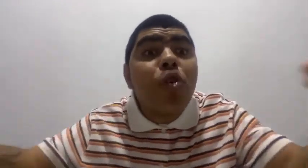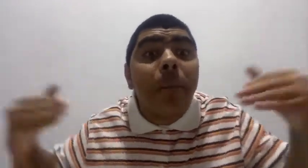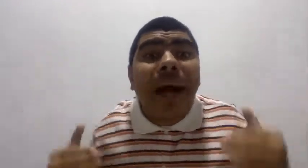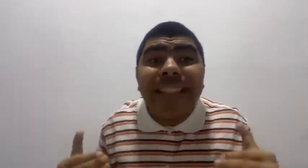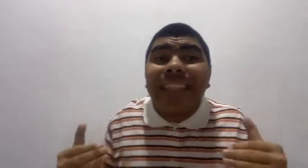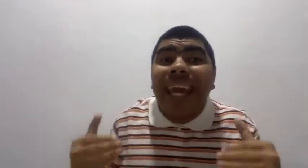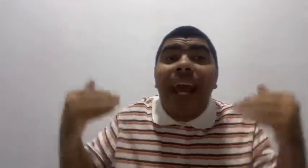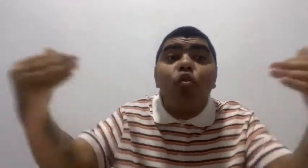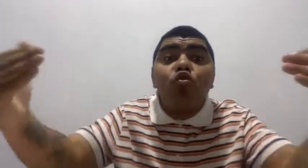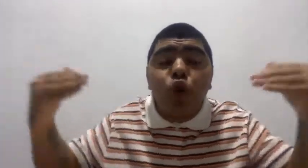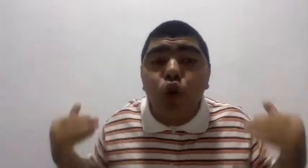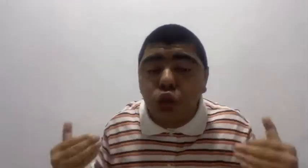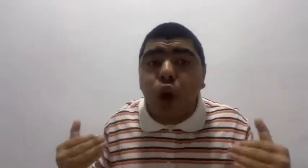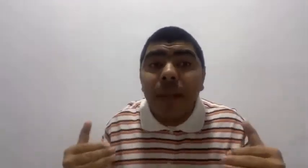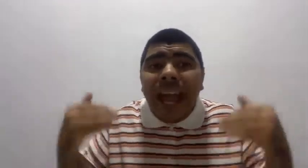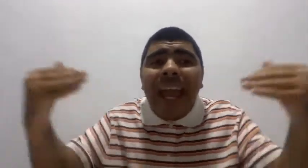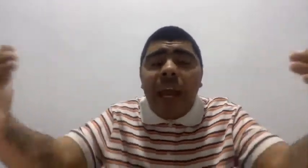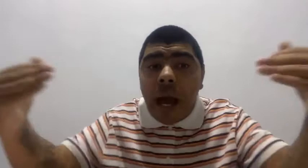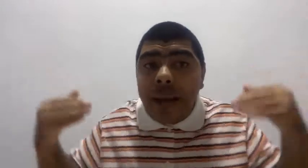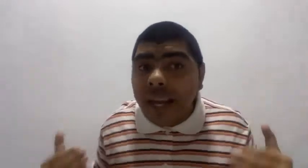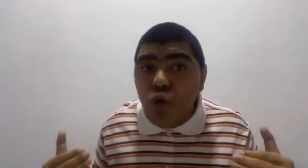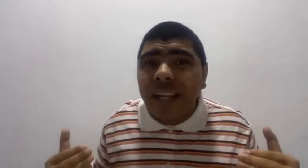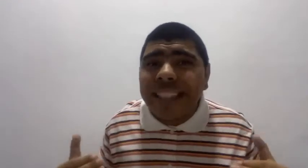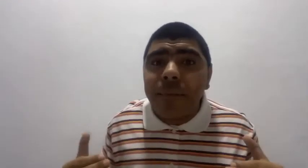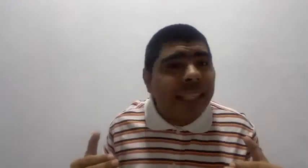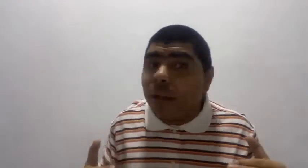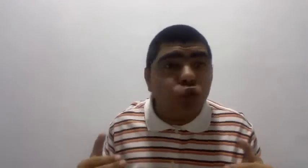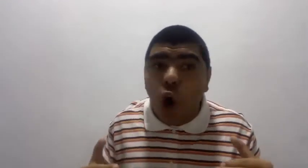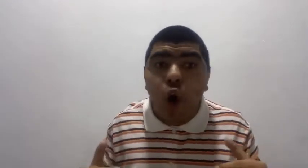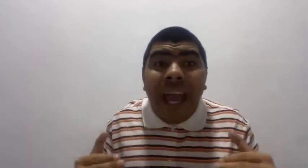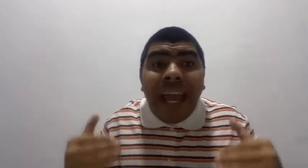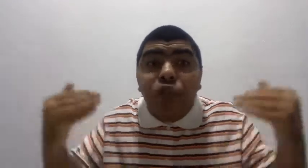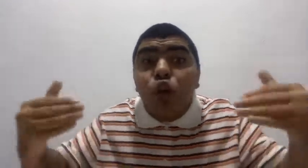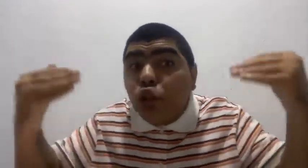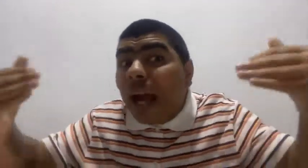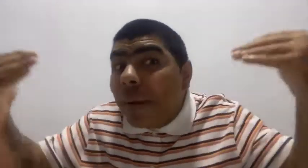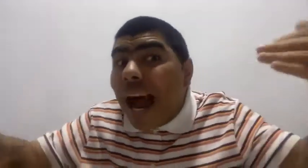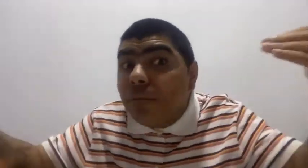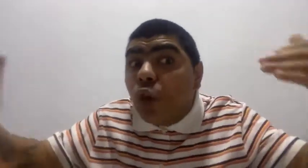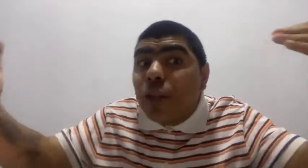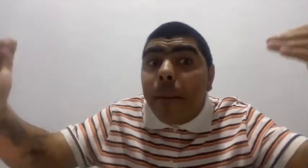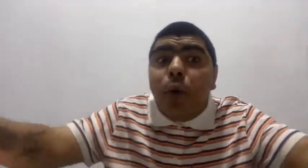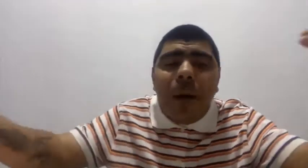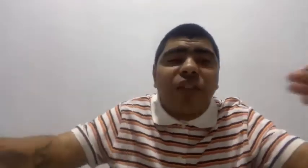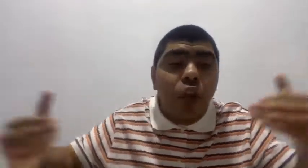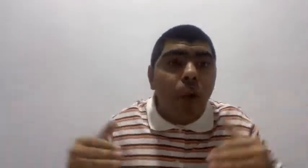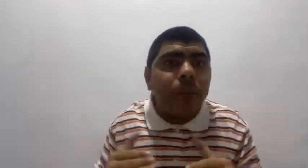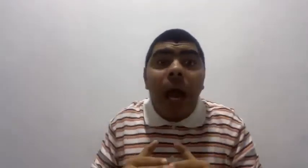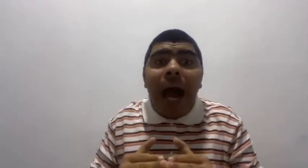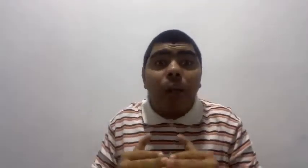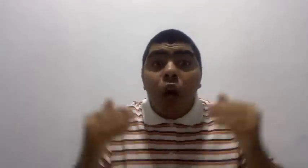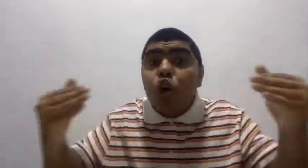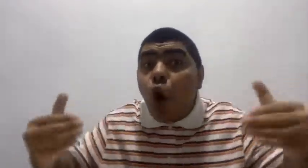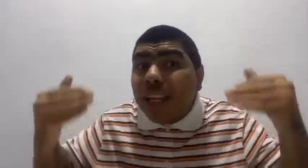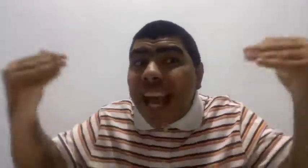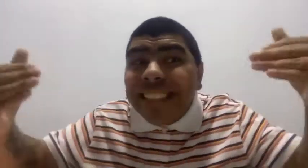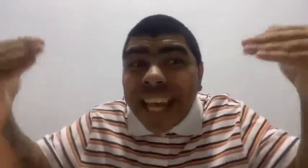una parte en un culto, amén, en una actividad. No, eso no está hablando de aprobación. Aleluya, lo que